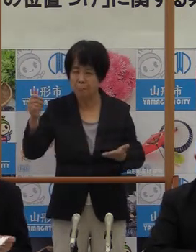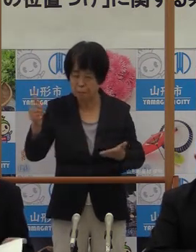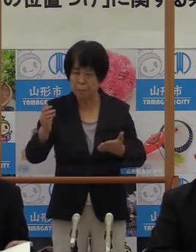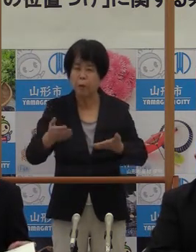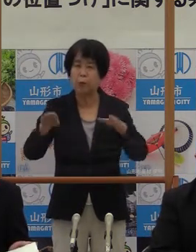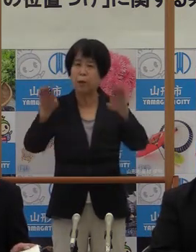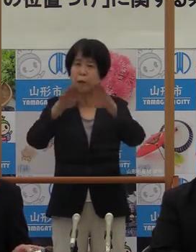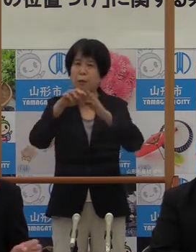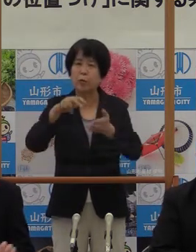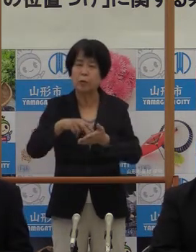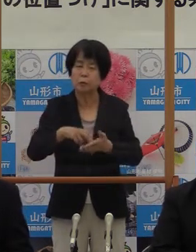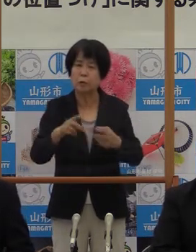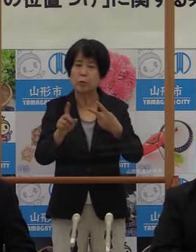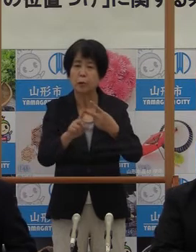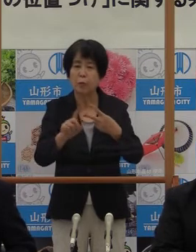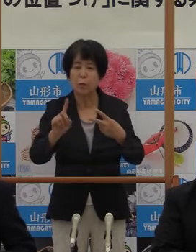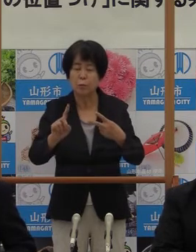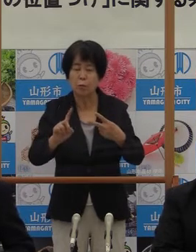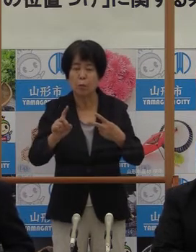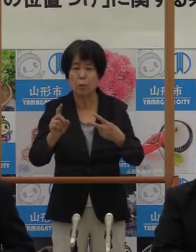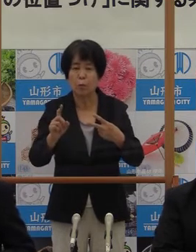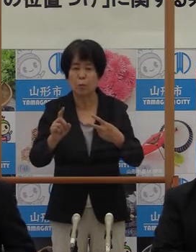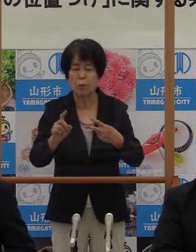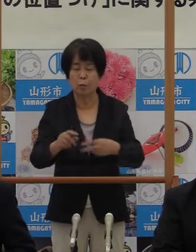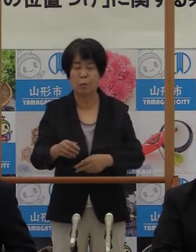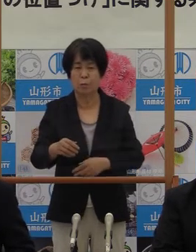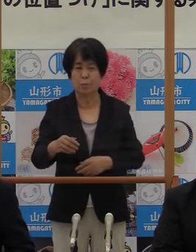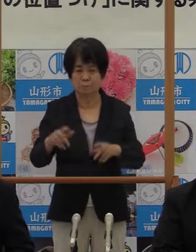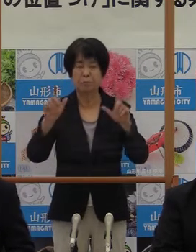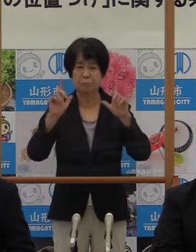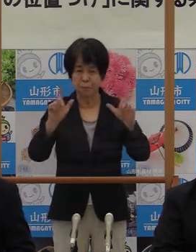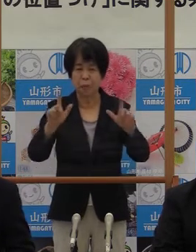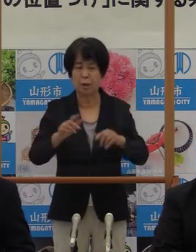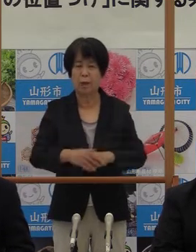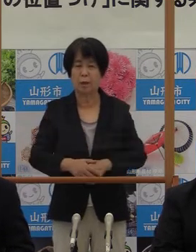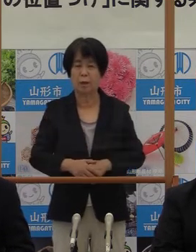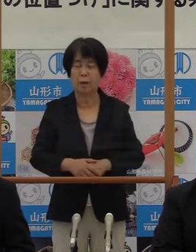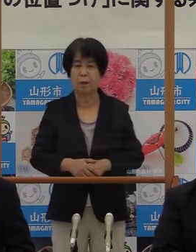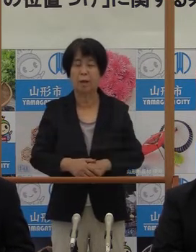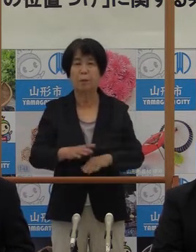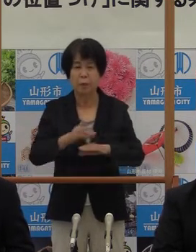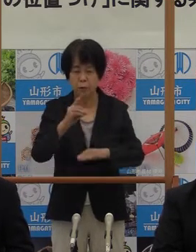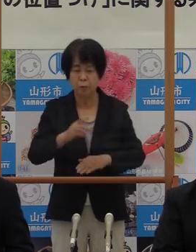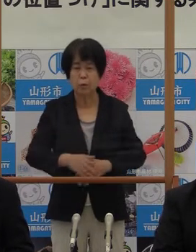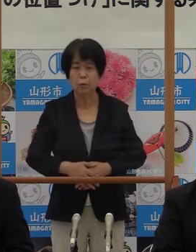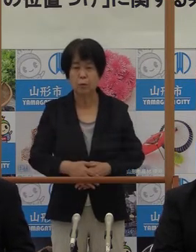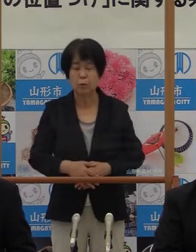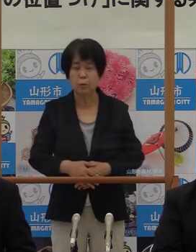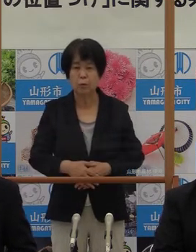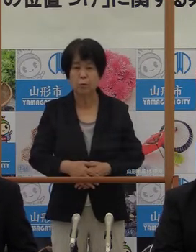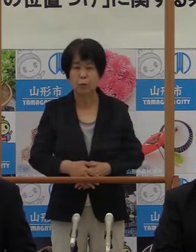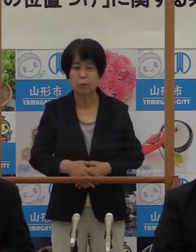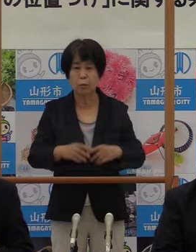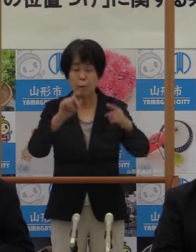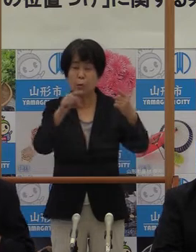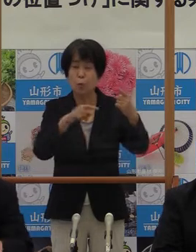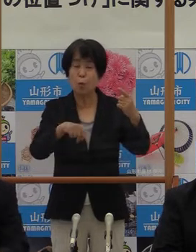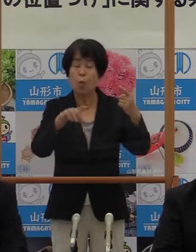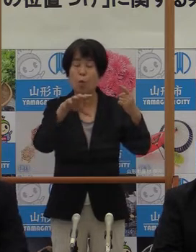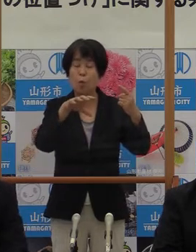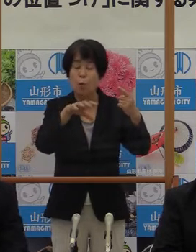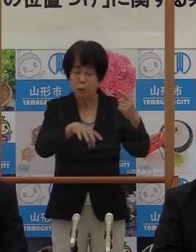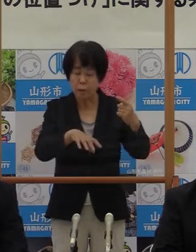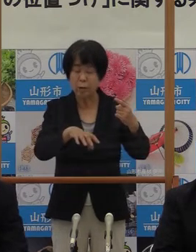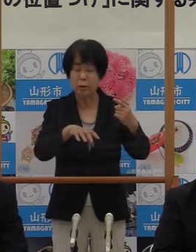今後どうなるんでしょうか。 はい、お答えいたします。まずはですね、公園とする